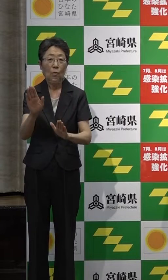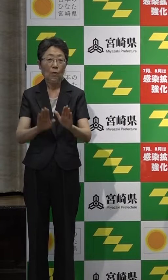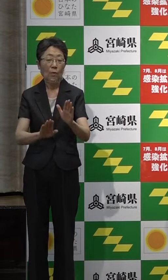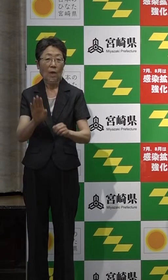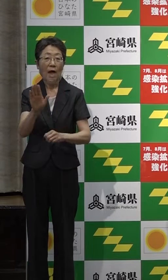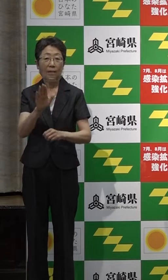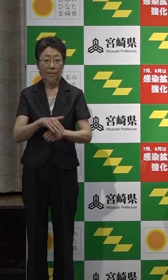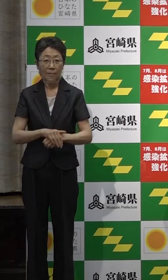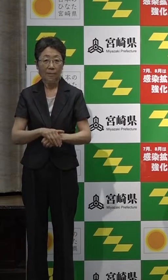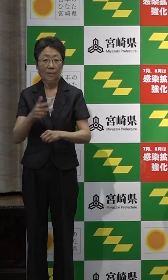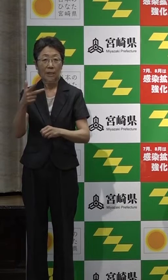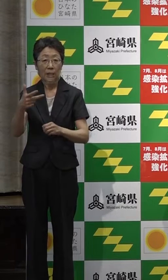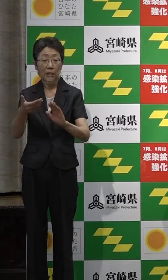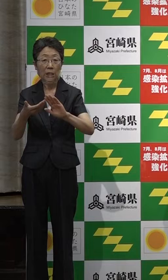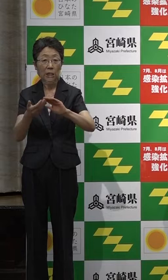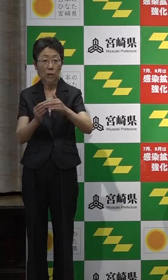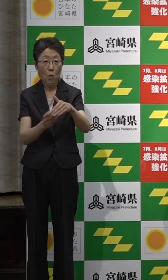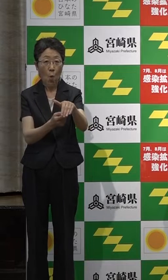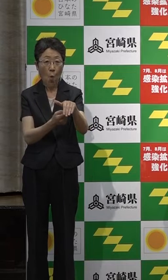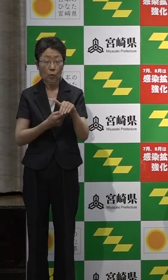市町村などでも